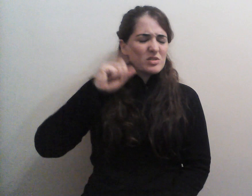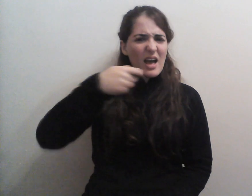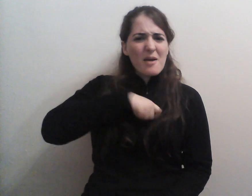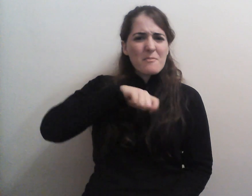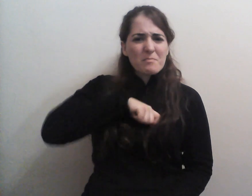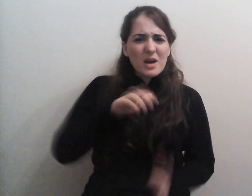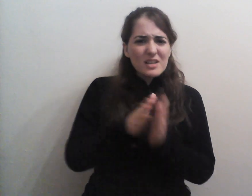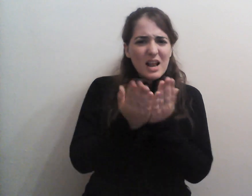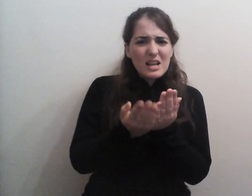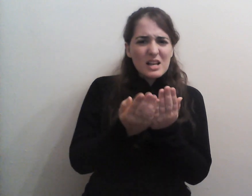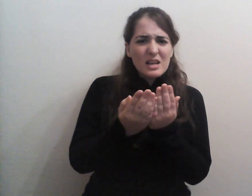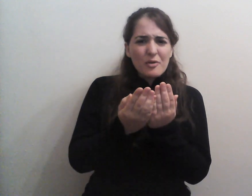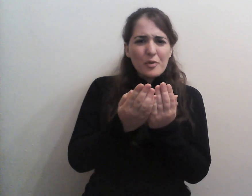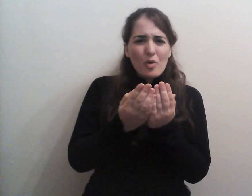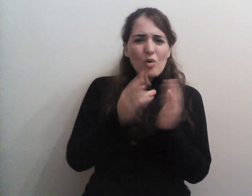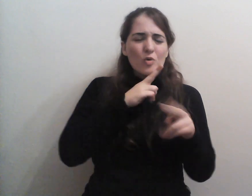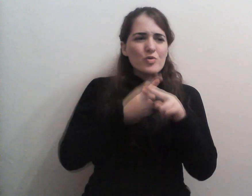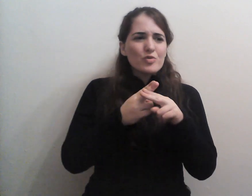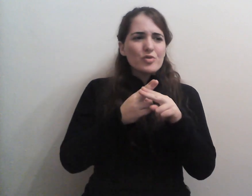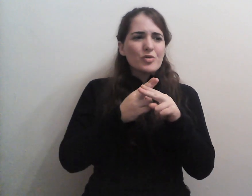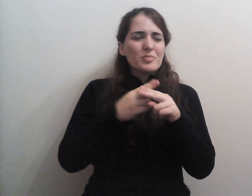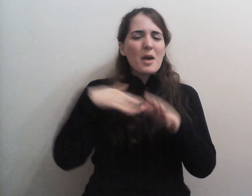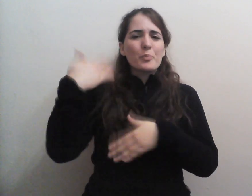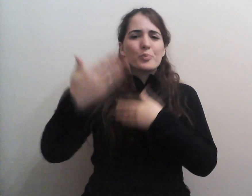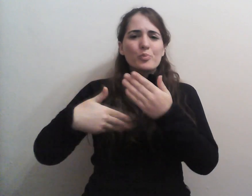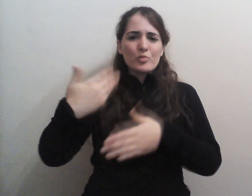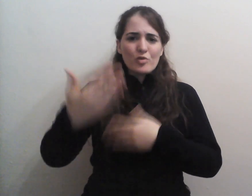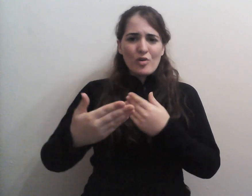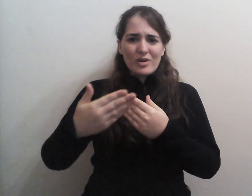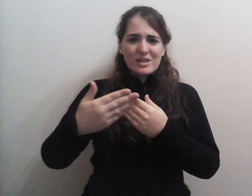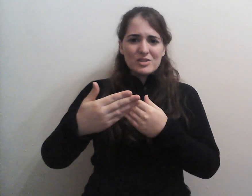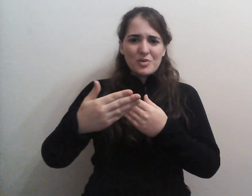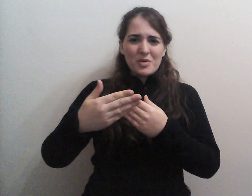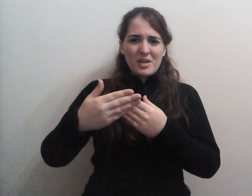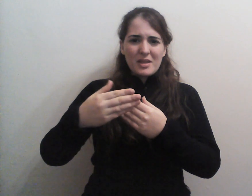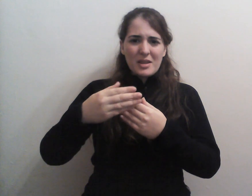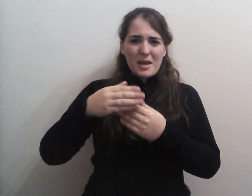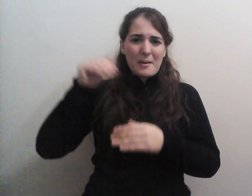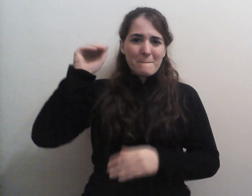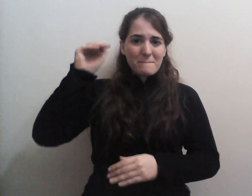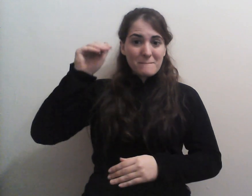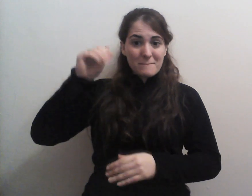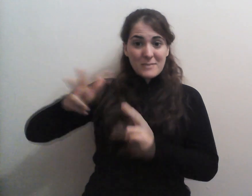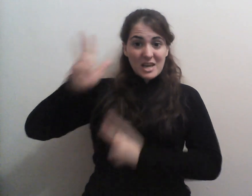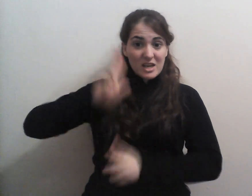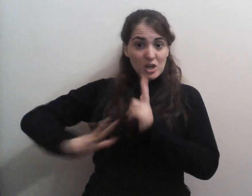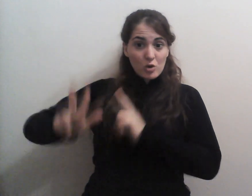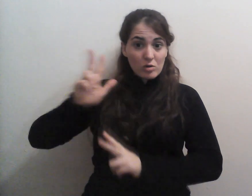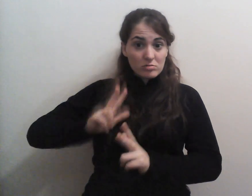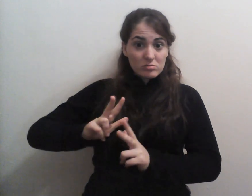llamado El Progreso del Peregrino. Sí, fue escrito por un puritano llamado John Bunyan. Y hay una escena en el